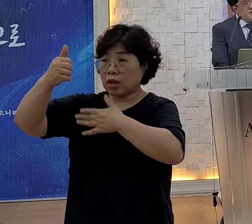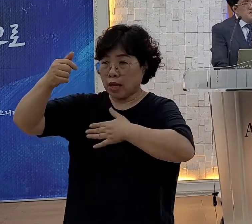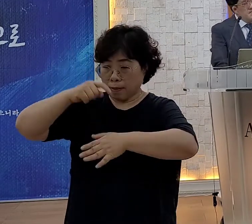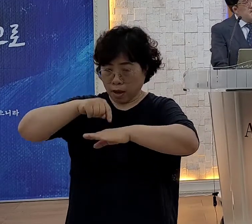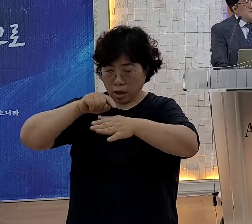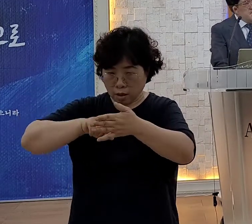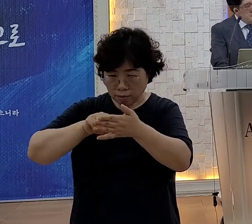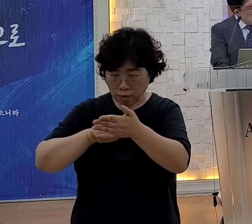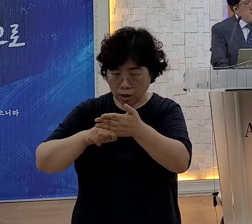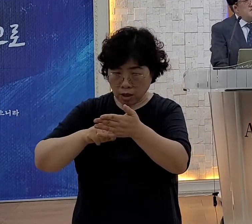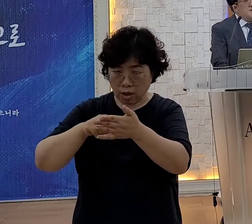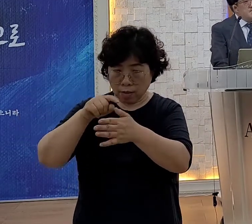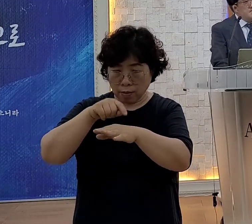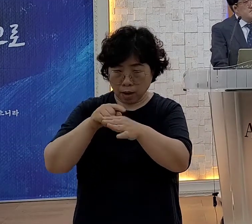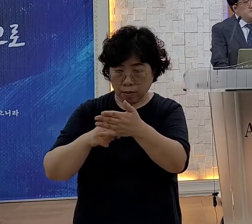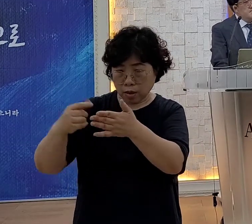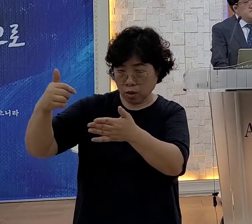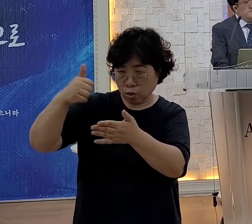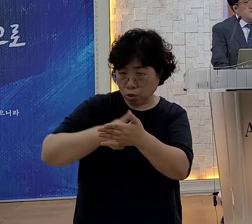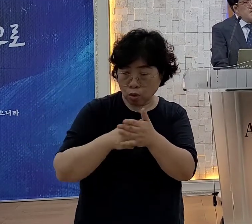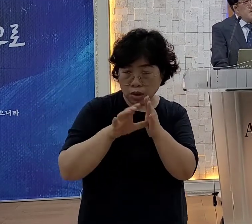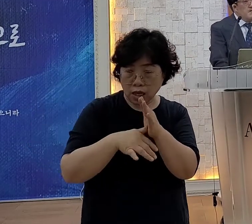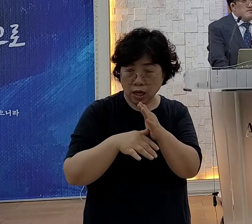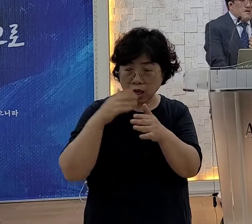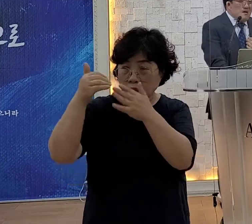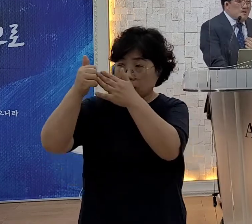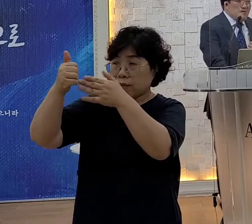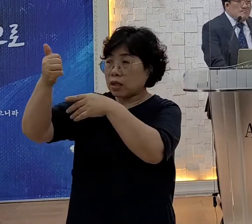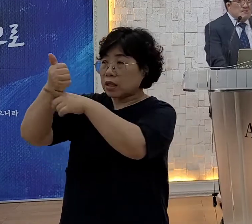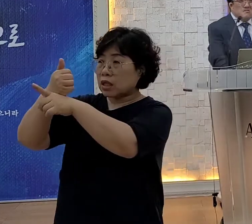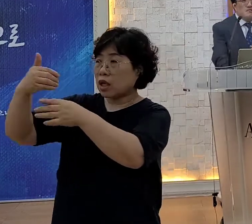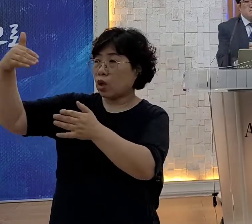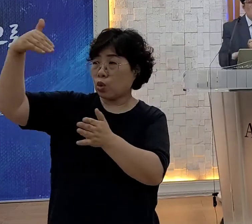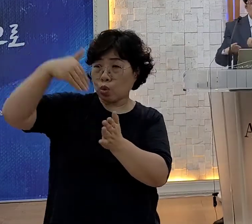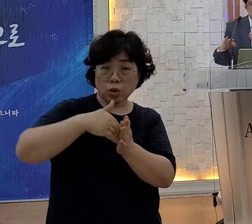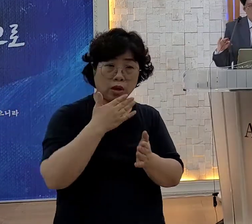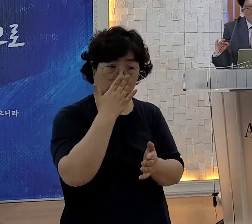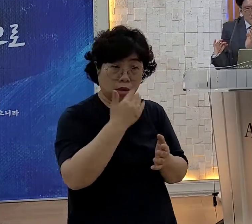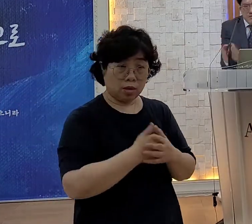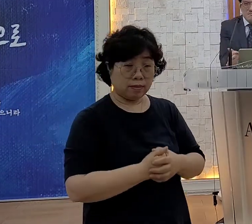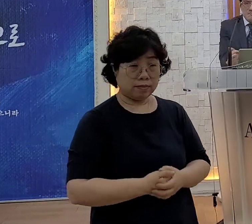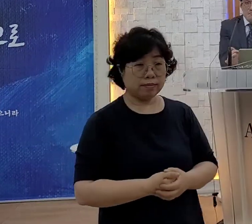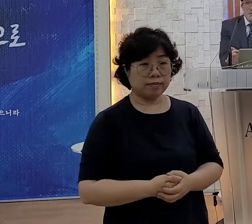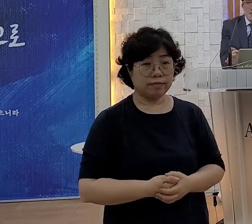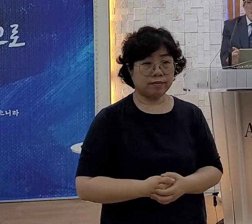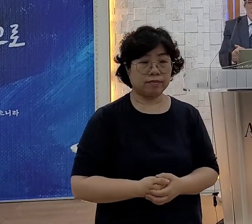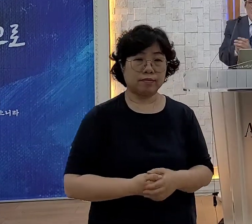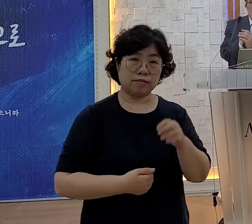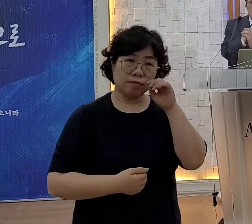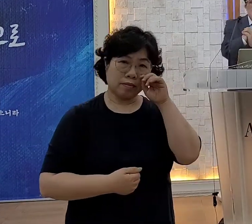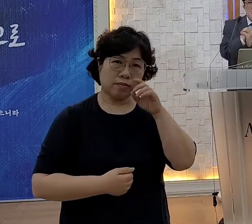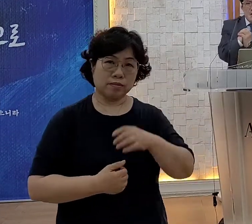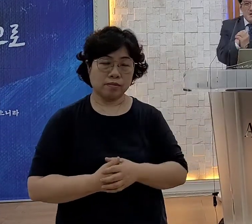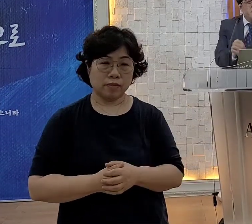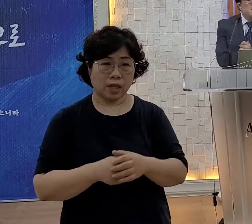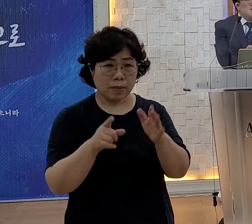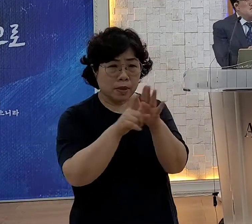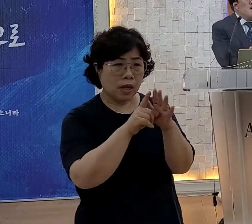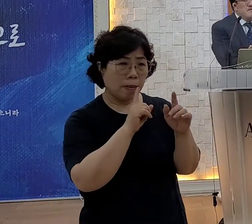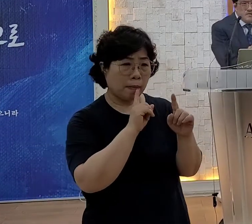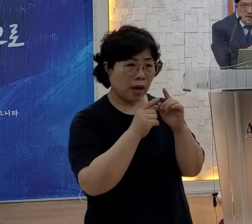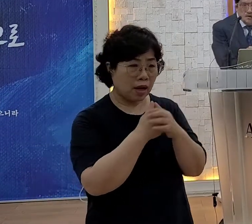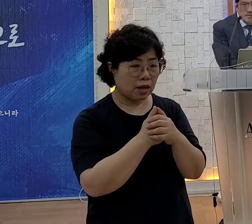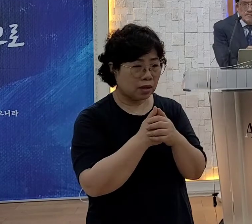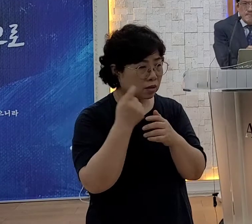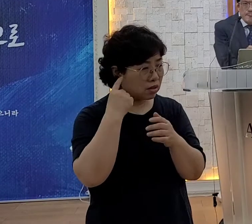저는 거부감이 엄청 많은 사람입니다. 제가 뭐 전폭을 부정하는 것도 아니고, 제가 이 믿는다는 걸 부정하는